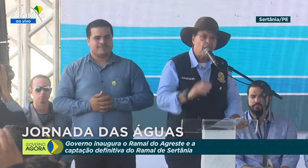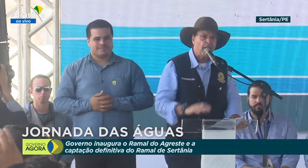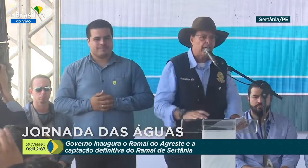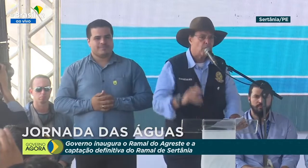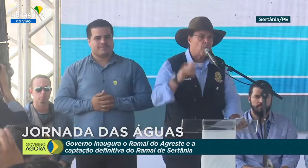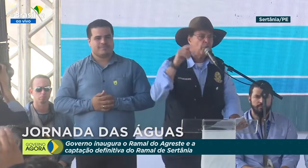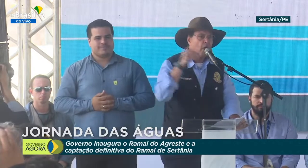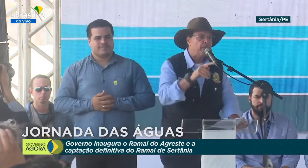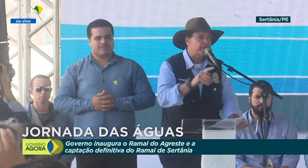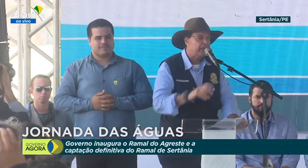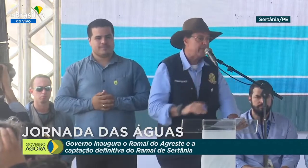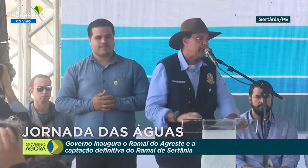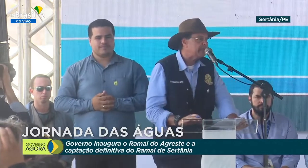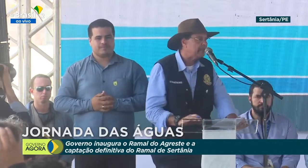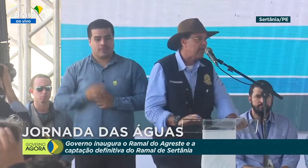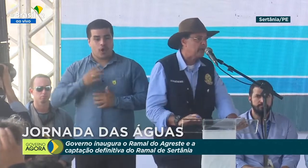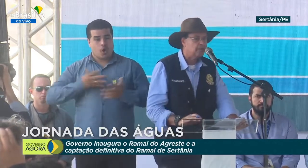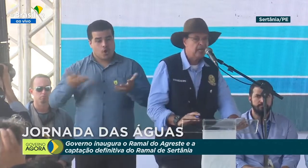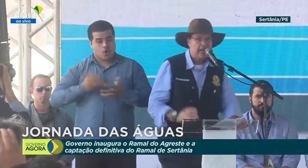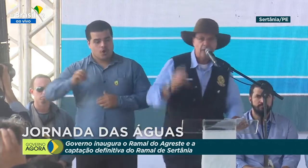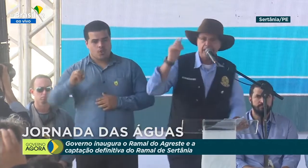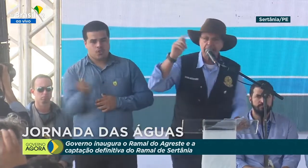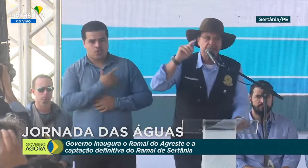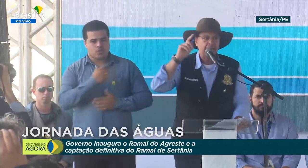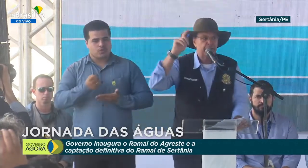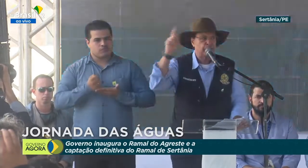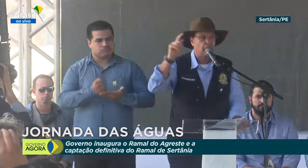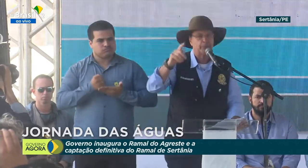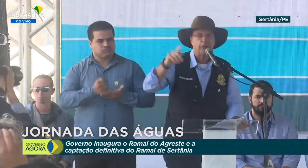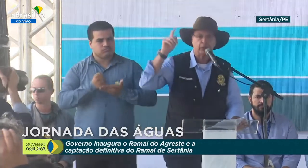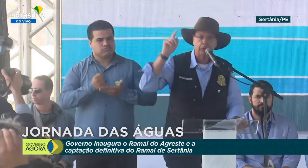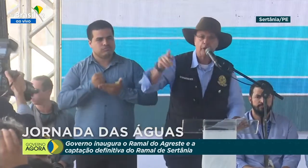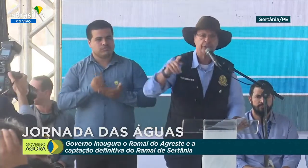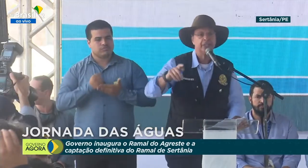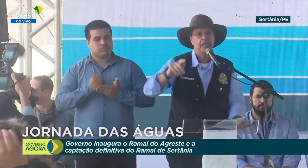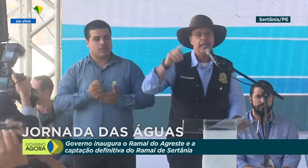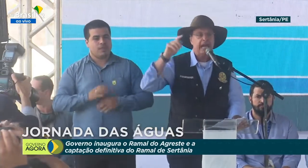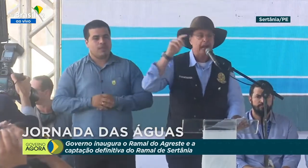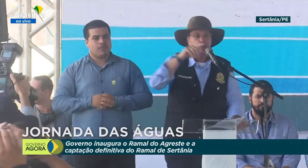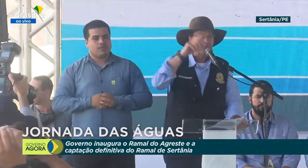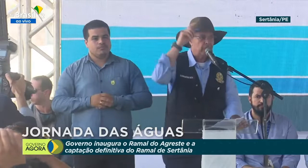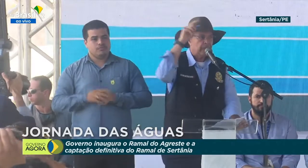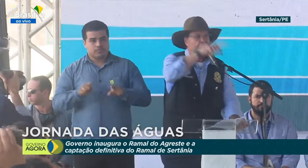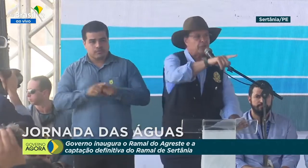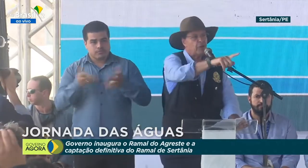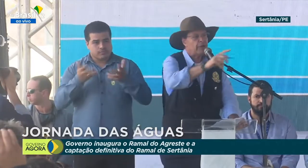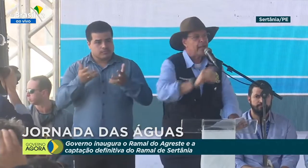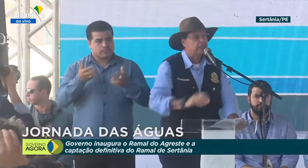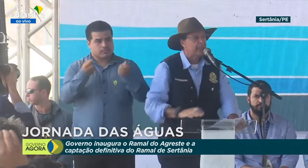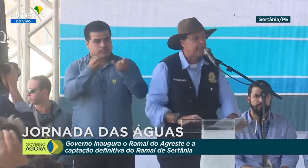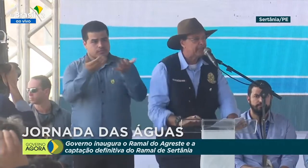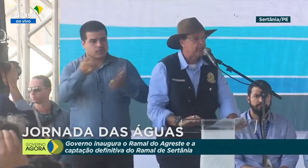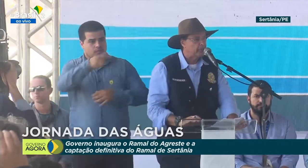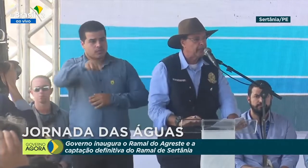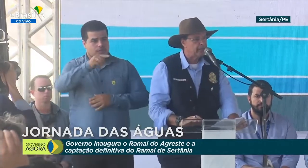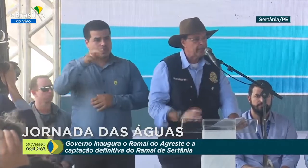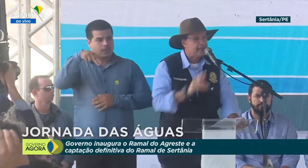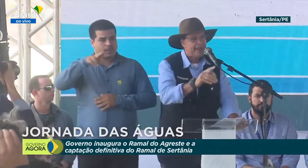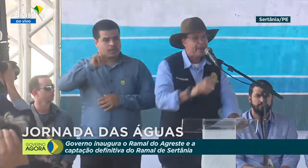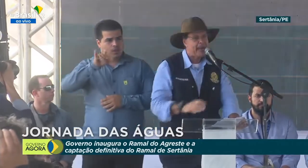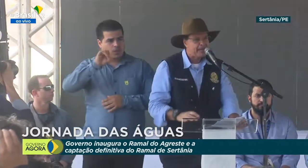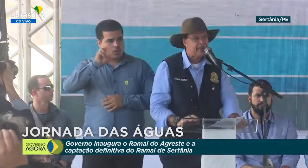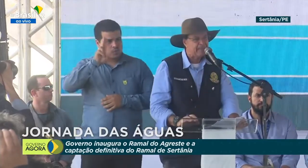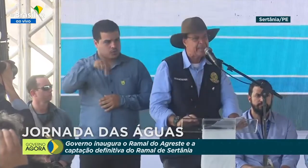E agora, com o novo auxílio emergencial, eu quero dizer aos senhores produtores, ao senhor Nelson da Masterboy,